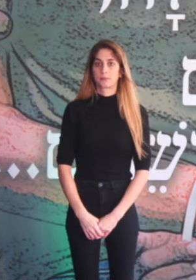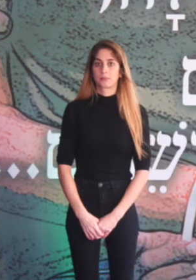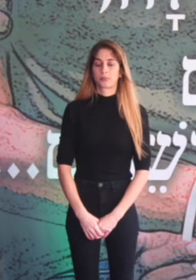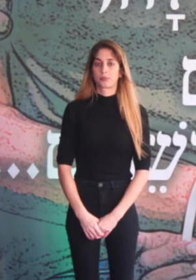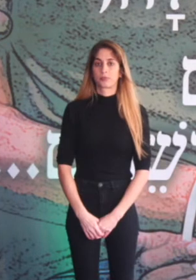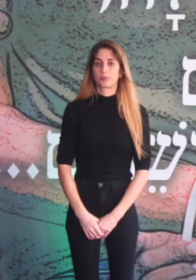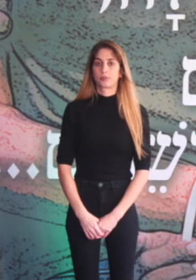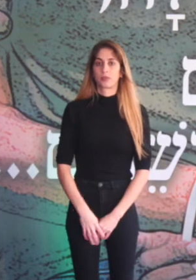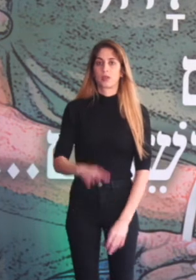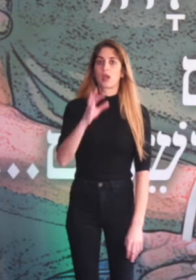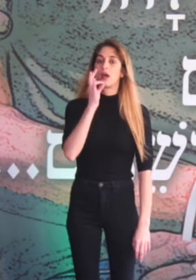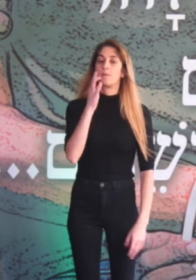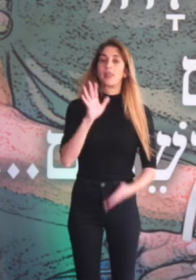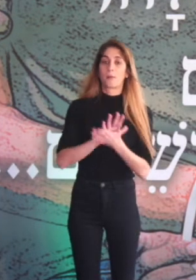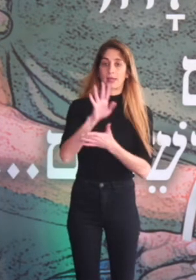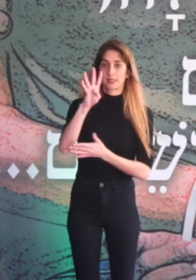בן